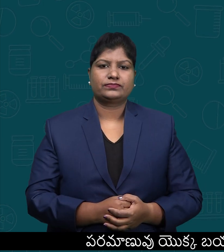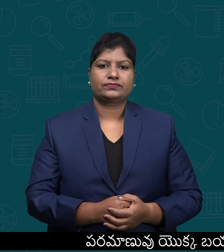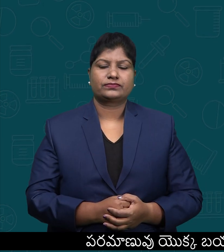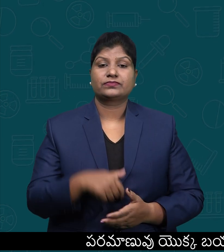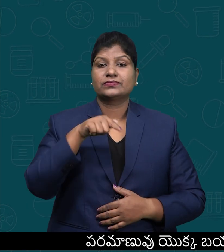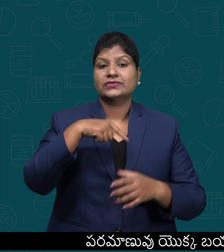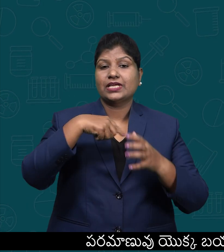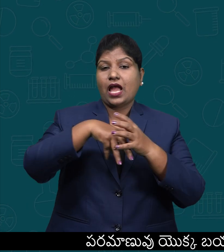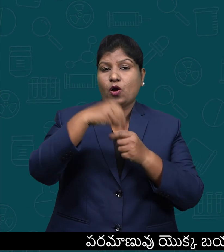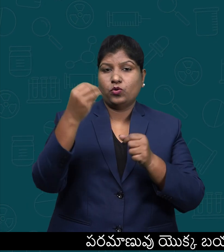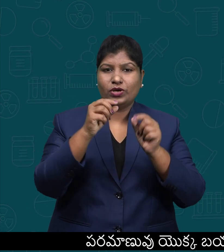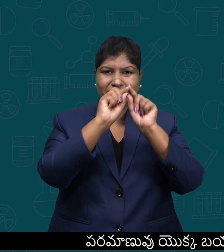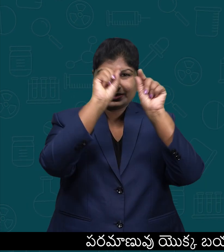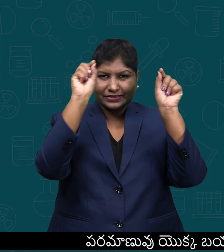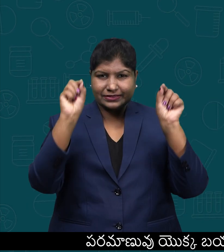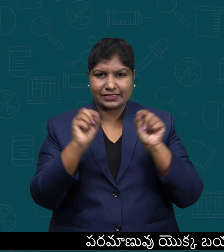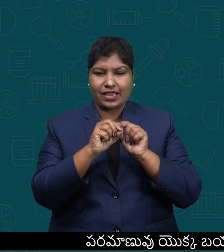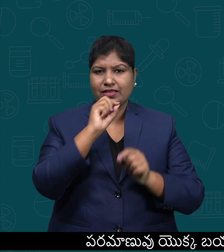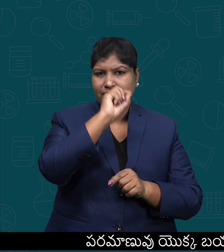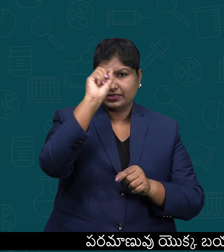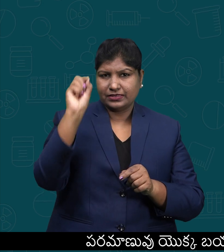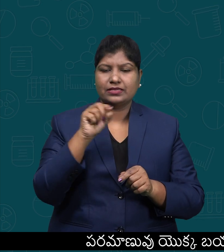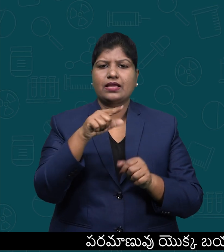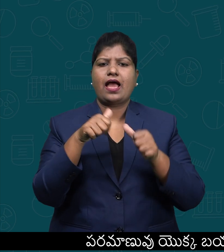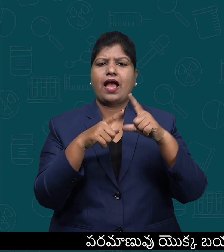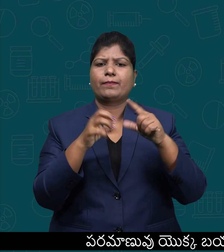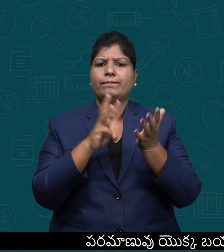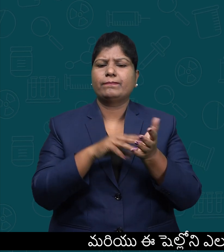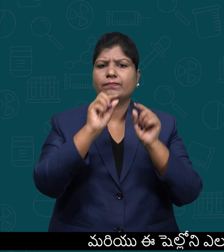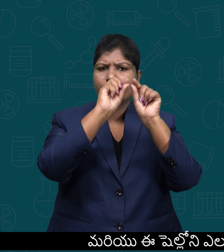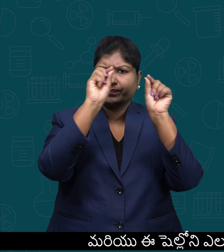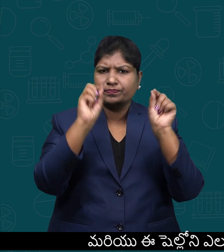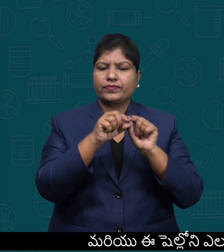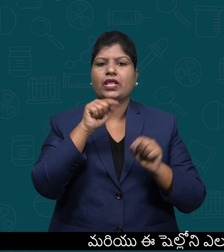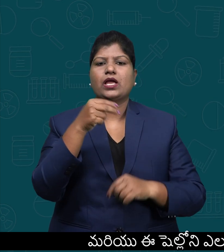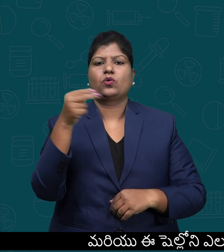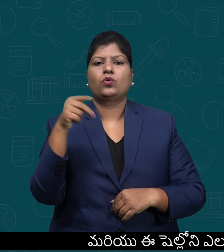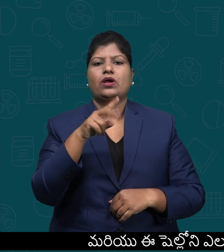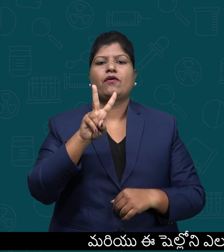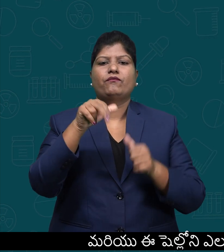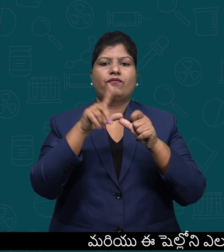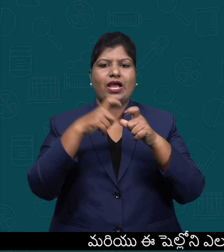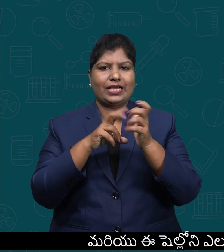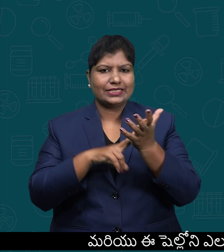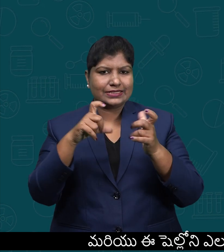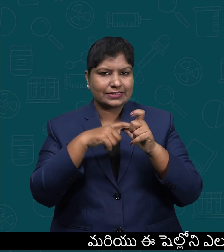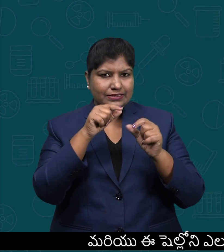పరమాణువు యొక్క బయటి కవచాన్ని వాలెన్స్ షెల్ అంటారు మరియు ఈ షెల్లోని ఎలక్ట్రాన్లు